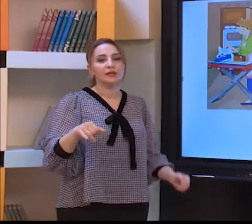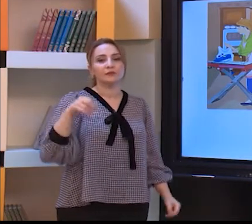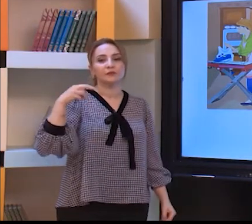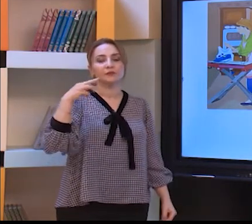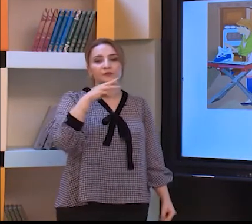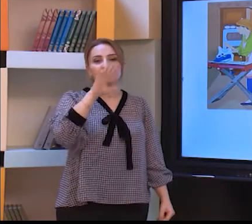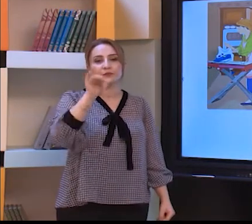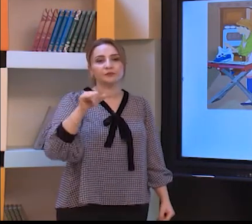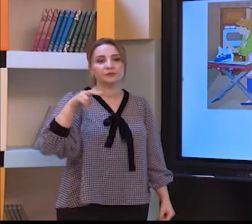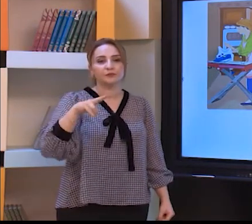ütüləyir.